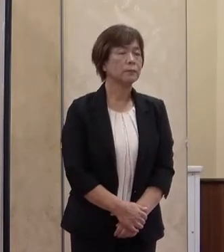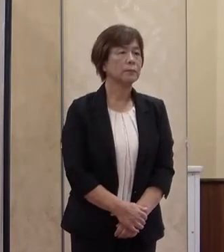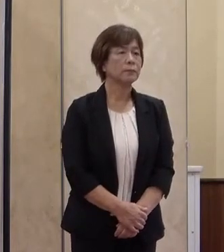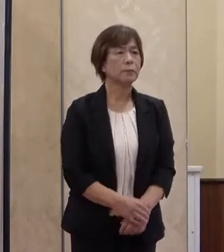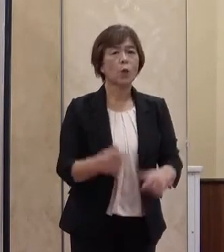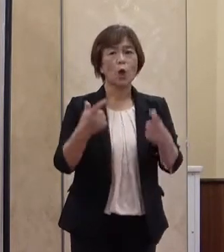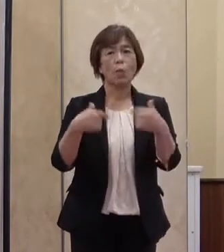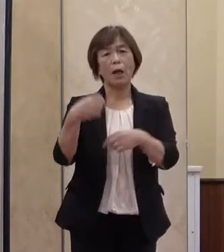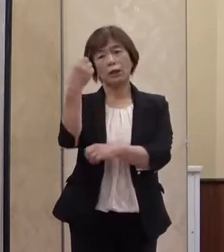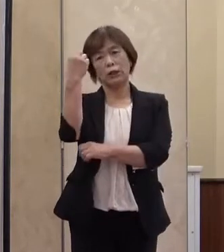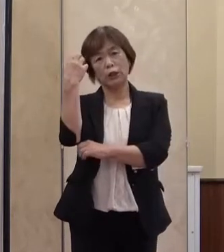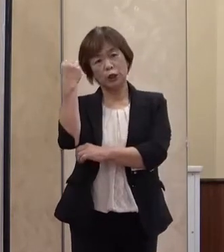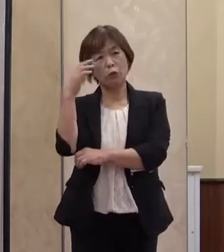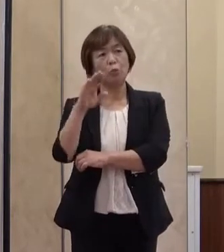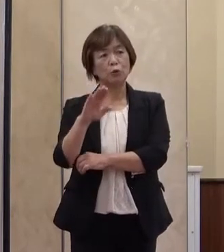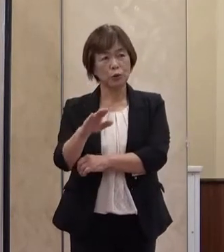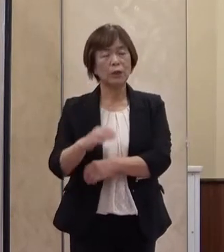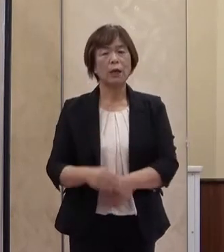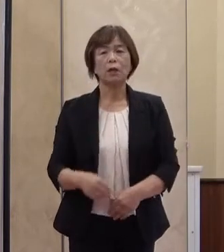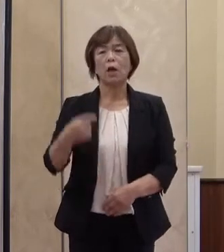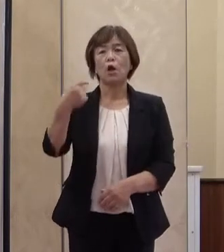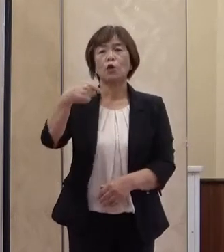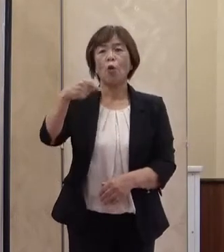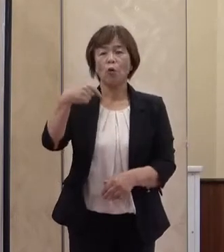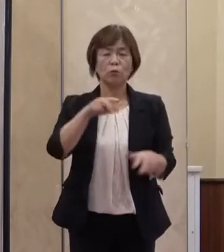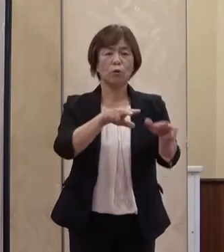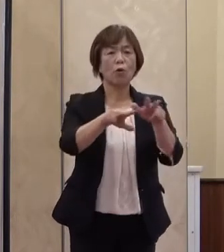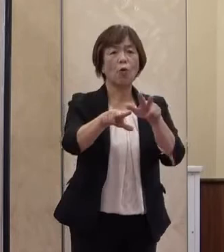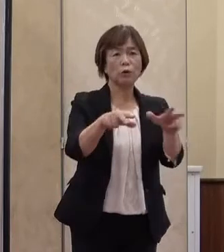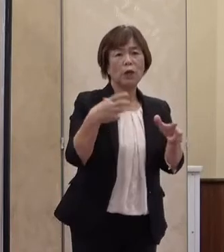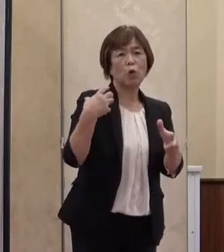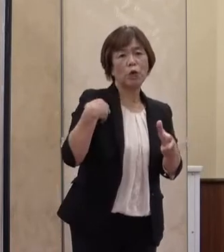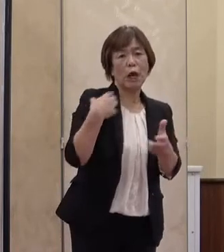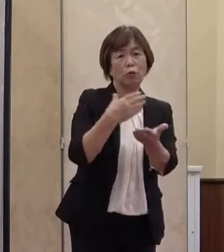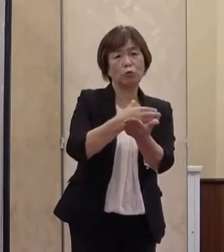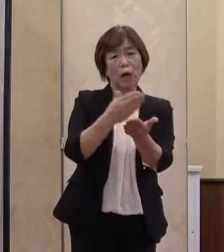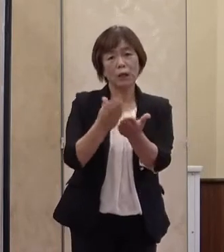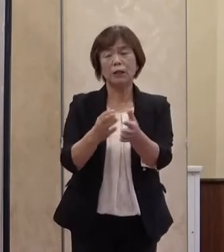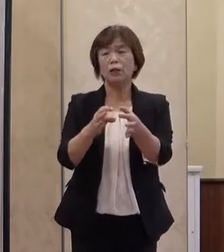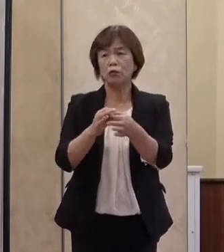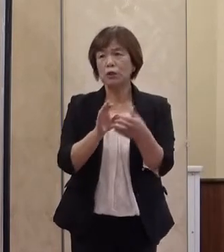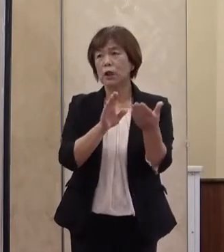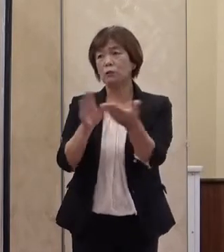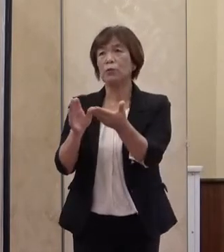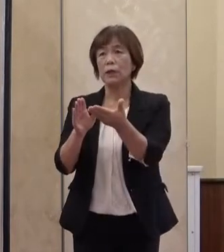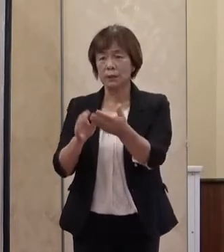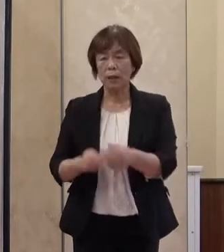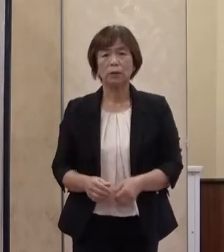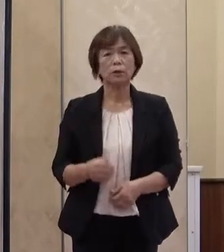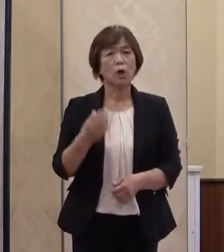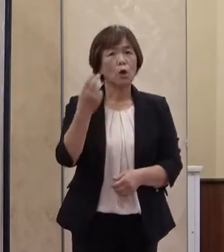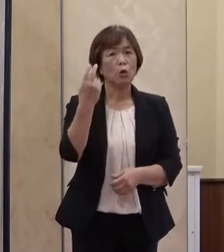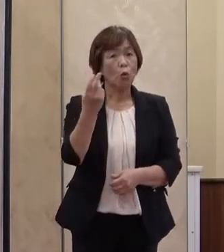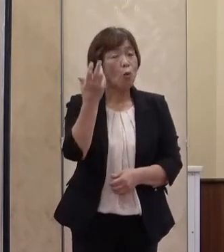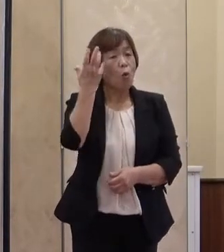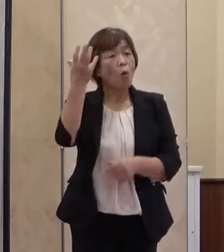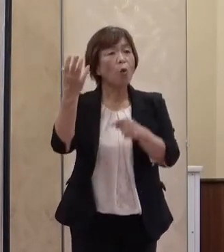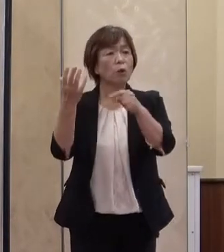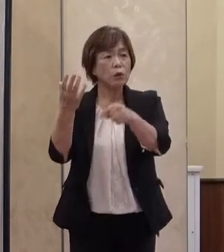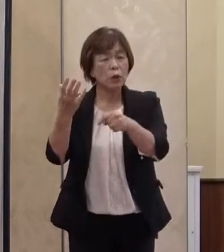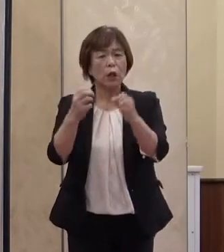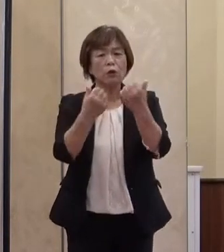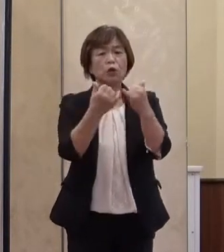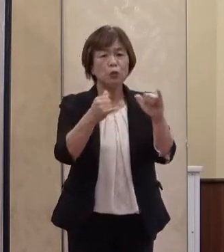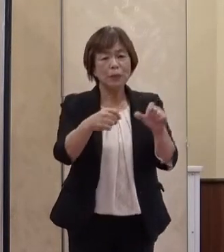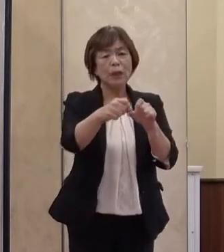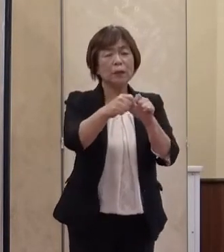毎日新聞の石川です。教育と行政の役割について質問させてください。大阪都構想では、教育など住民に身近なサービス